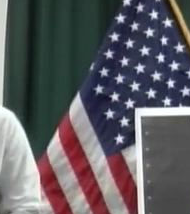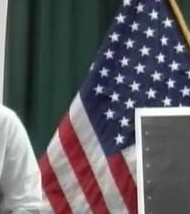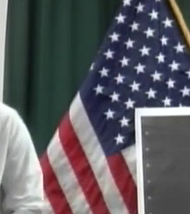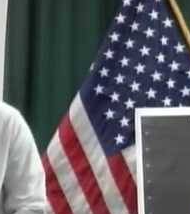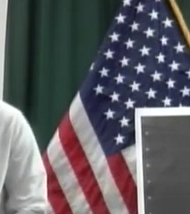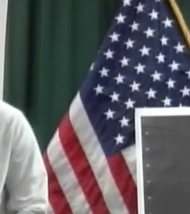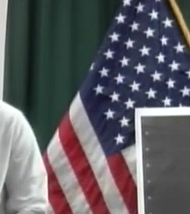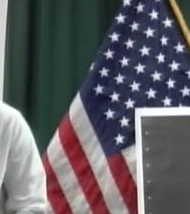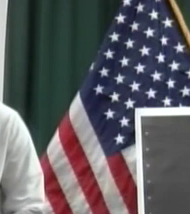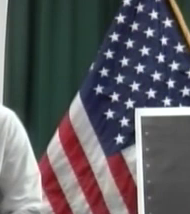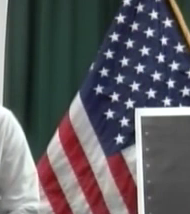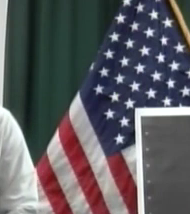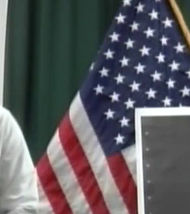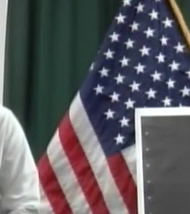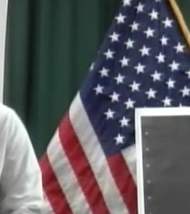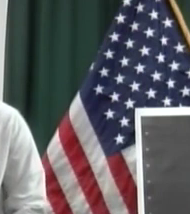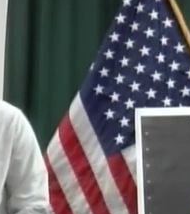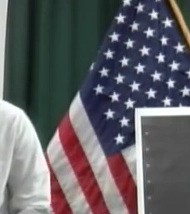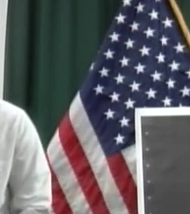de ocupación.